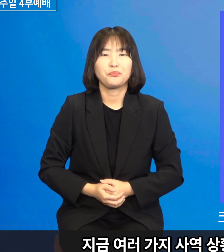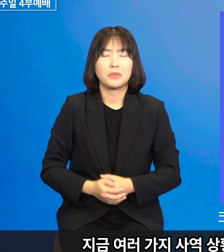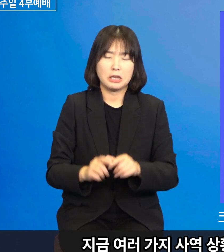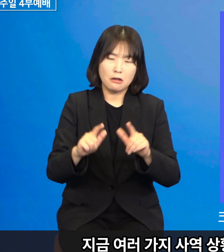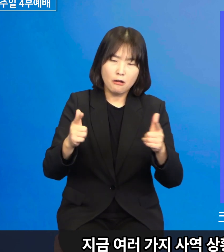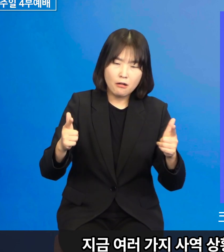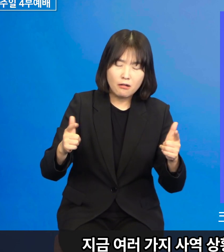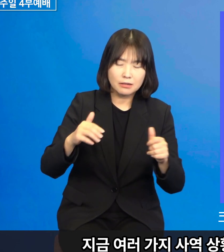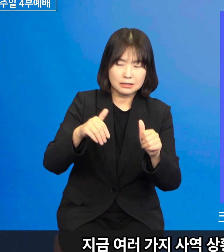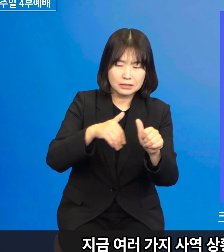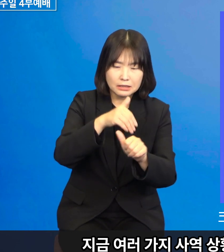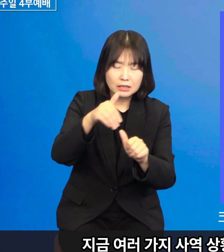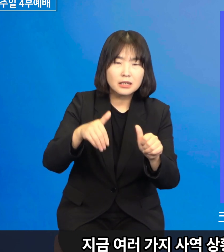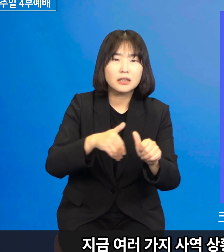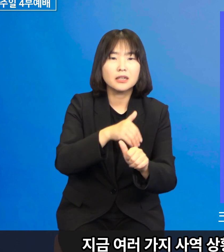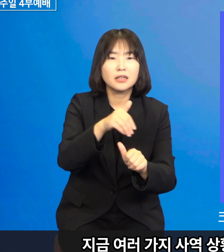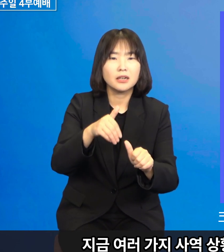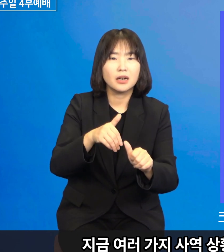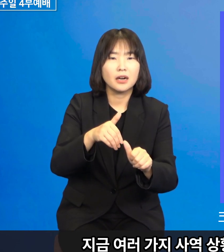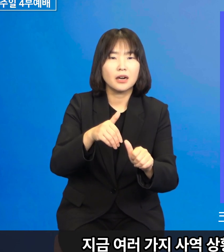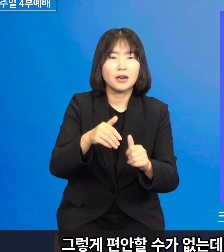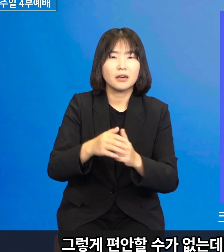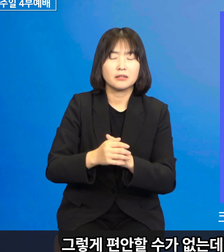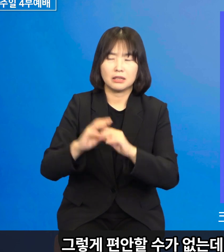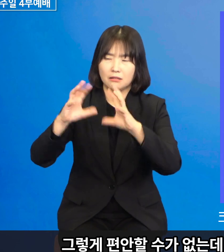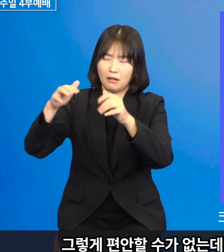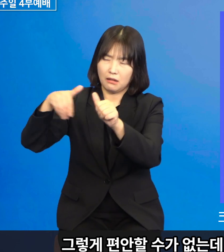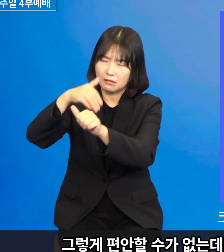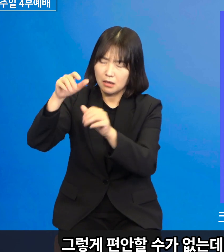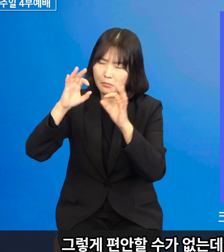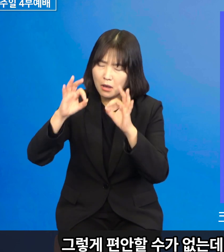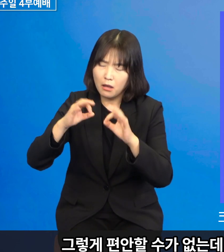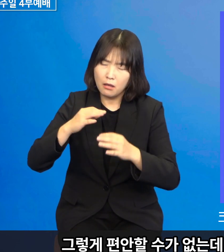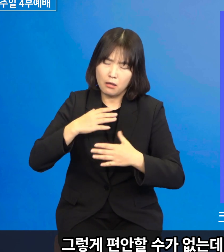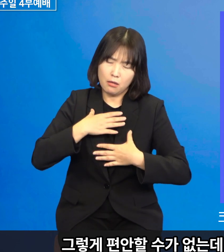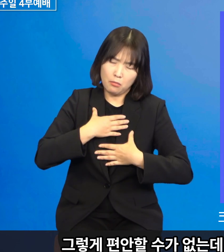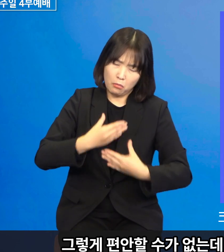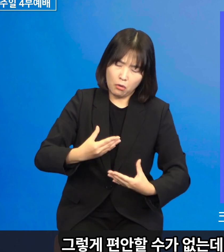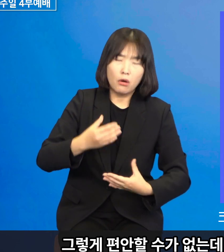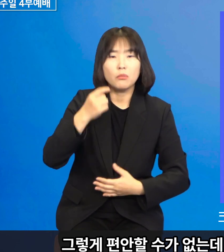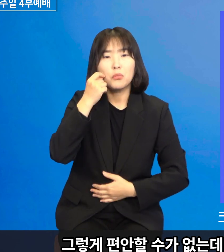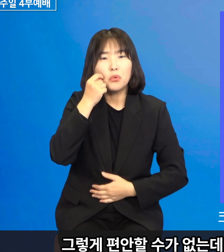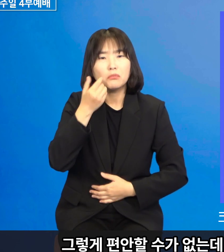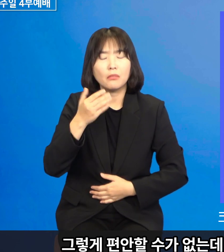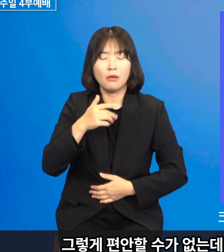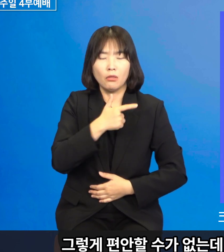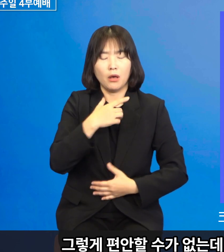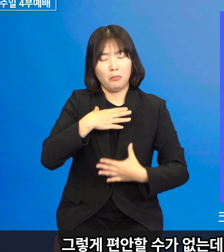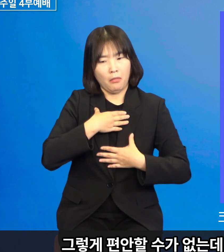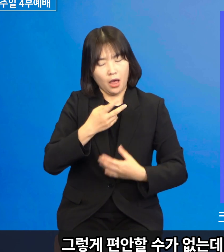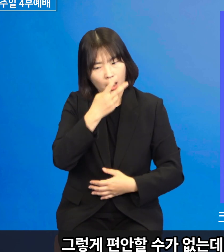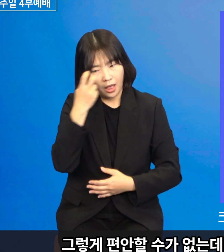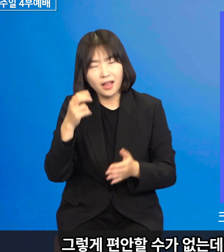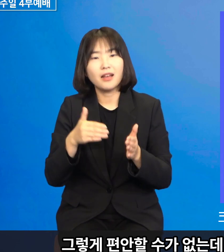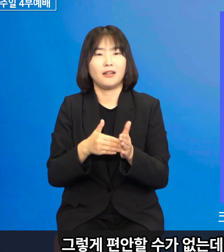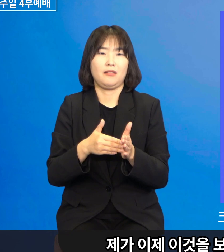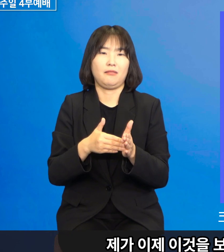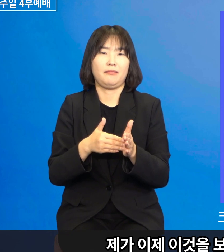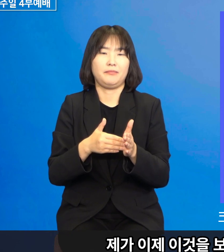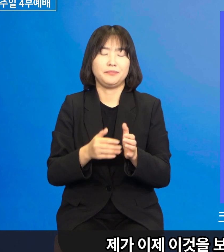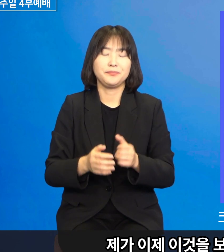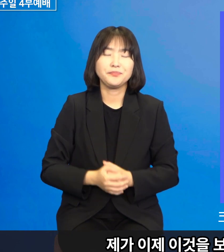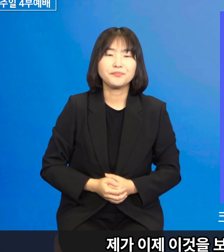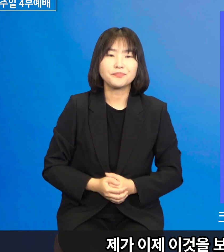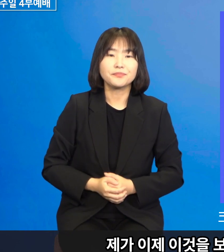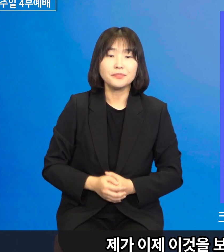사역의 상황과 우리의 시국을 봤을 때 그렇게 평안할 수가 없는데 너무나 평안하게 잘 잔 거예요. 제가